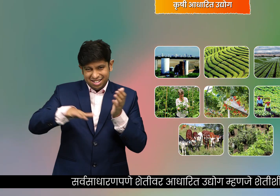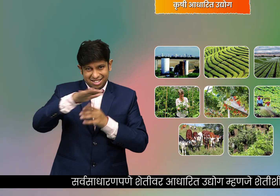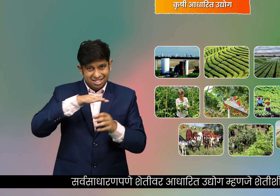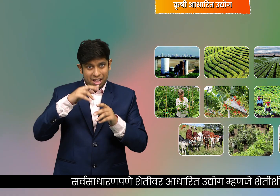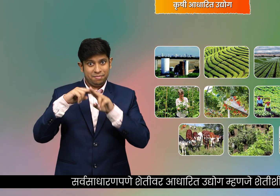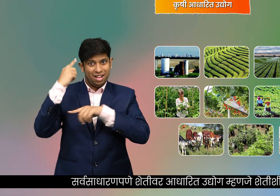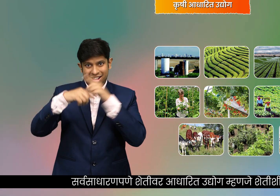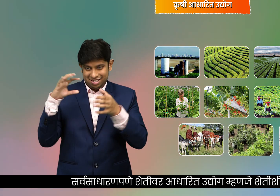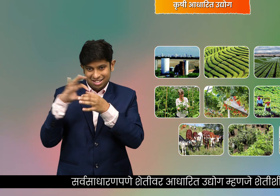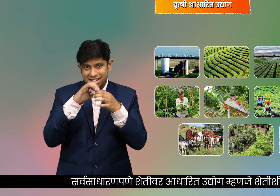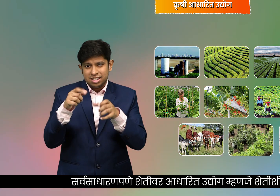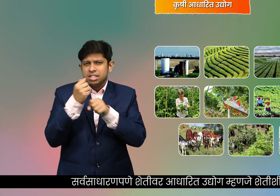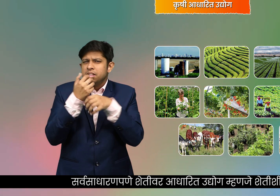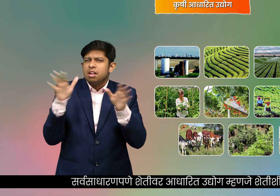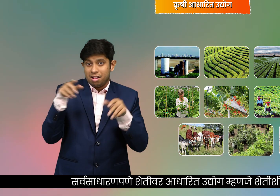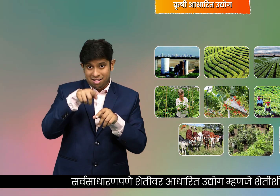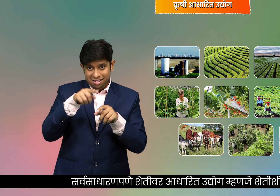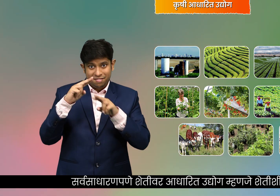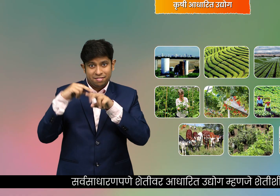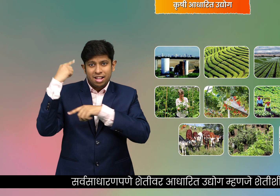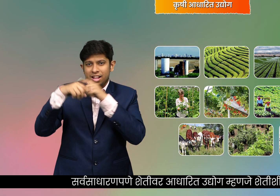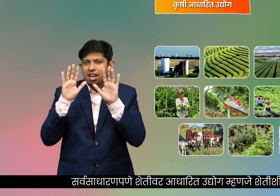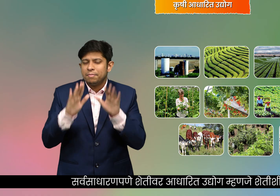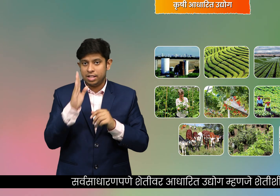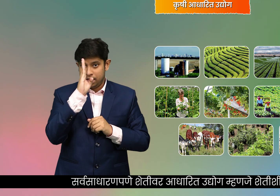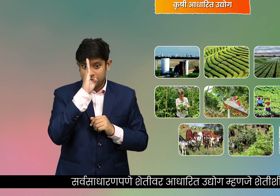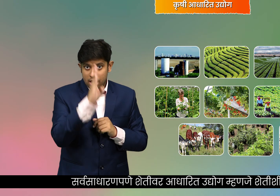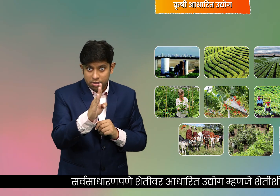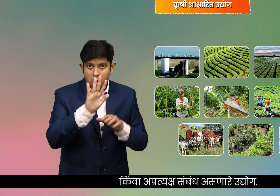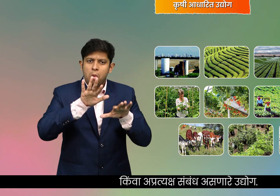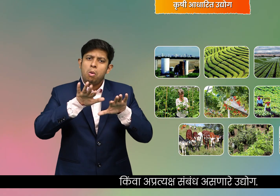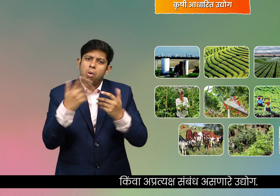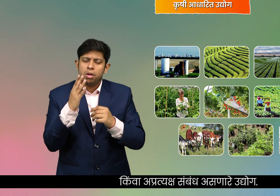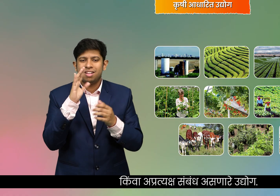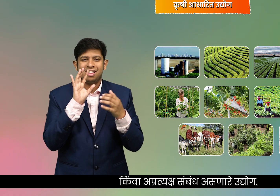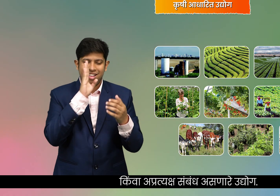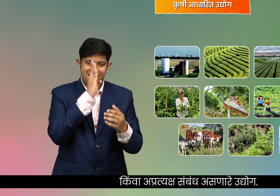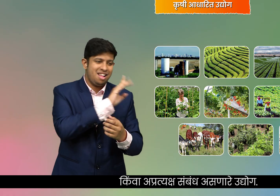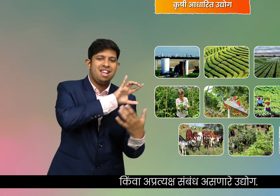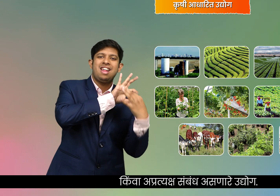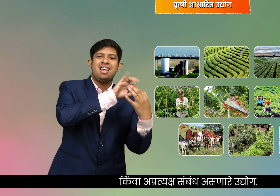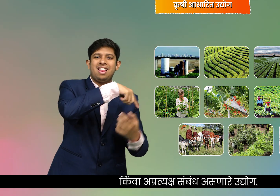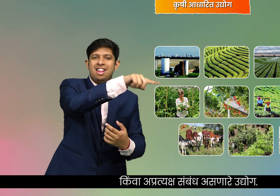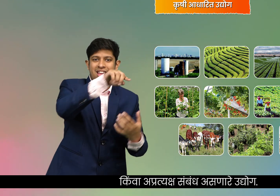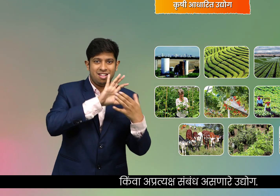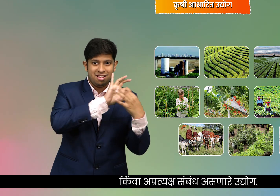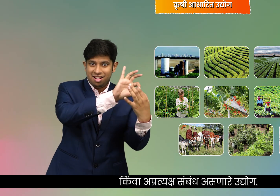सर्वसाधारणपणे शेतीवर आधारित उद्योग म्हणजे शेतीशी प्रत्यक्ष किंवा अप्रत्यक्ष संबंध असणारे उद्योग.